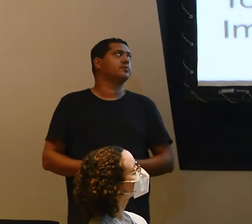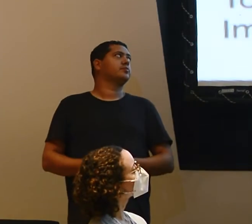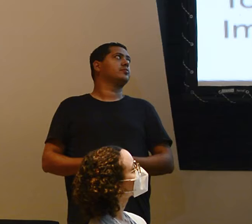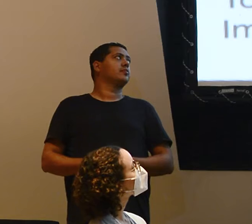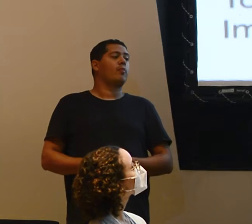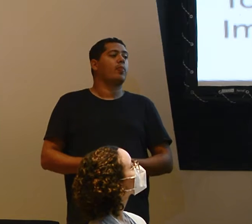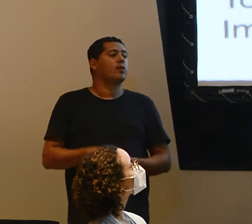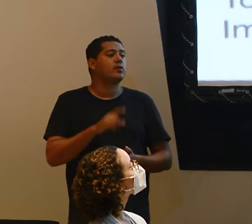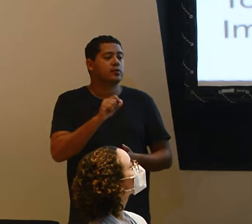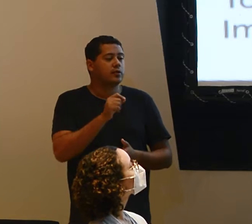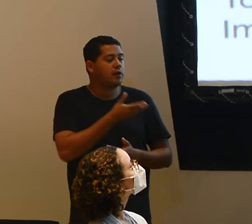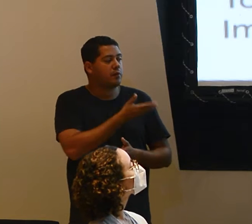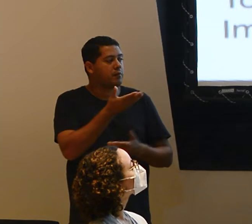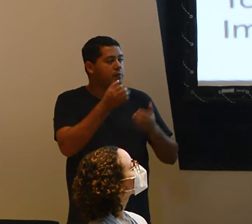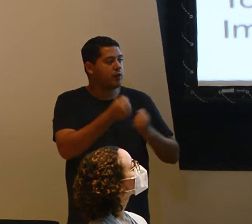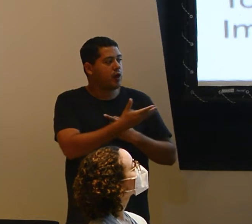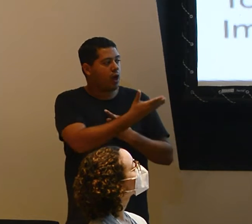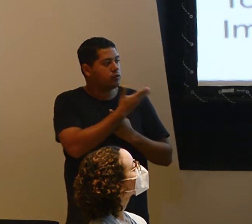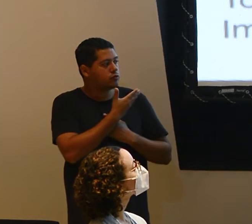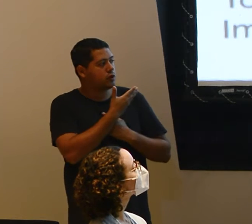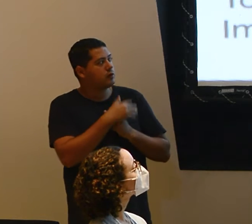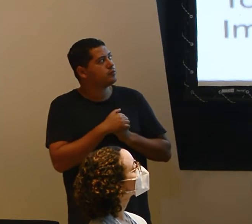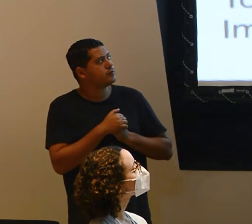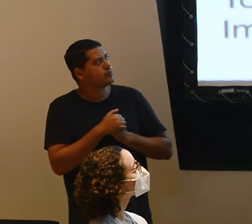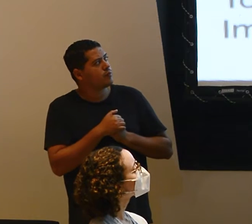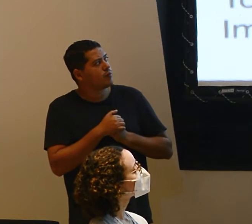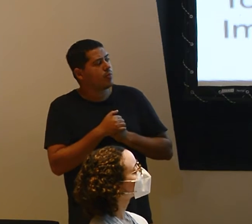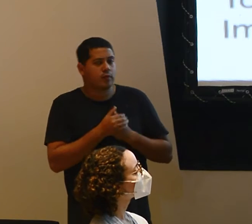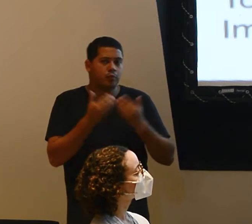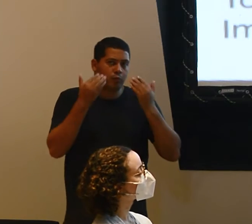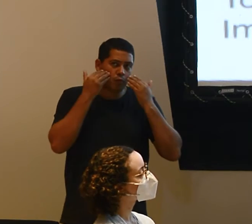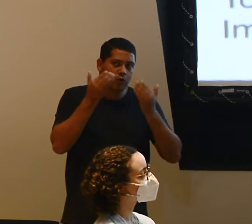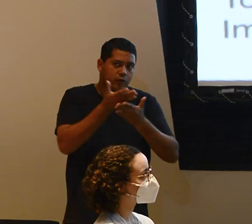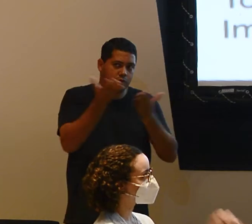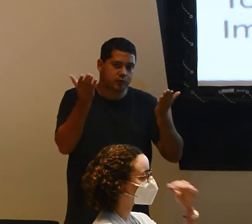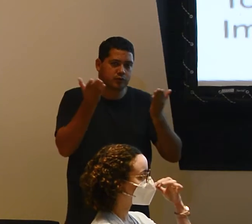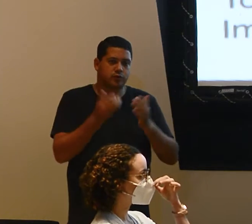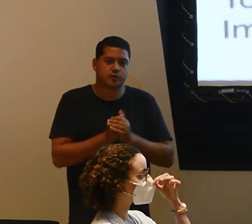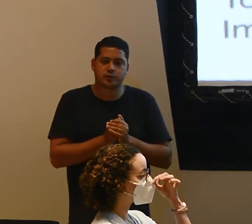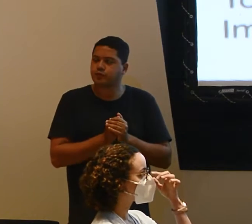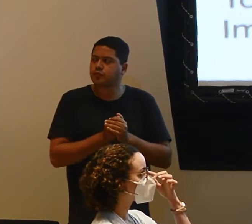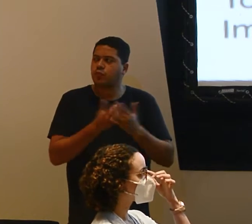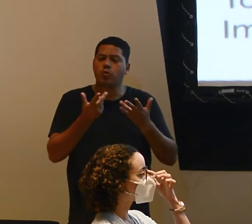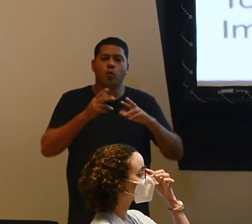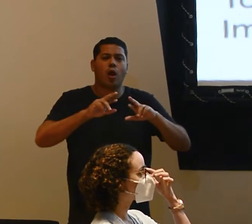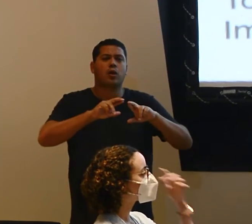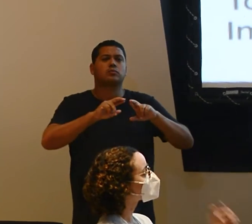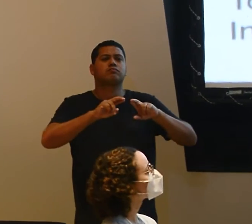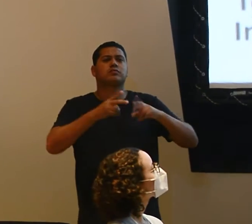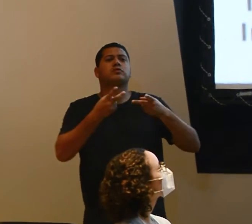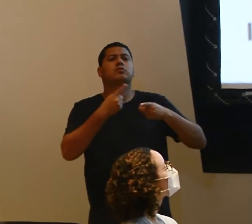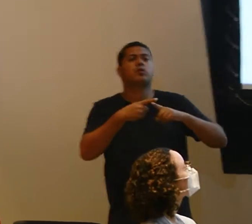me ajudar a apontar para as pessoas assim, a diferença, quando é que a